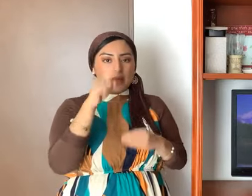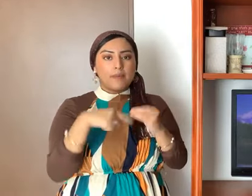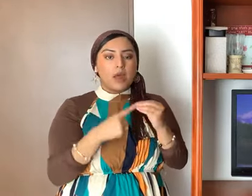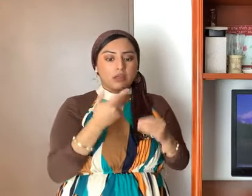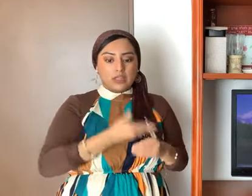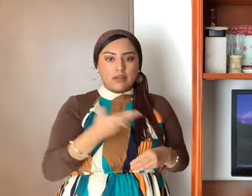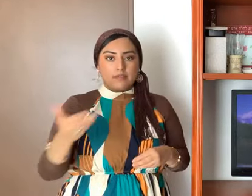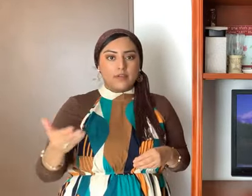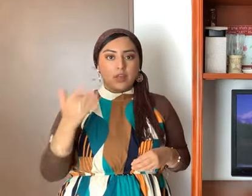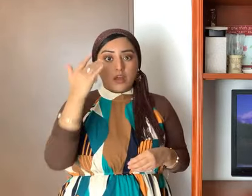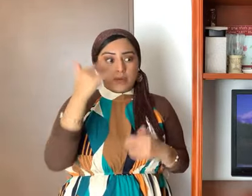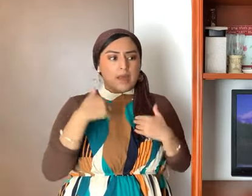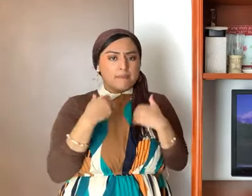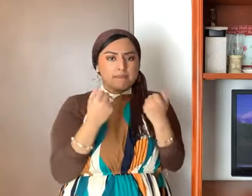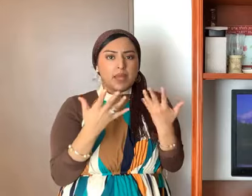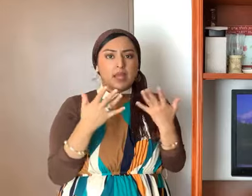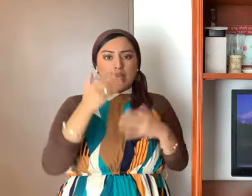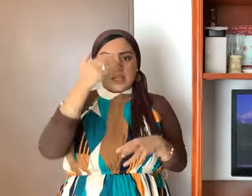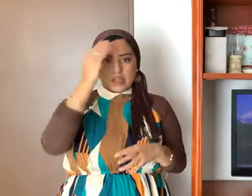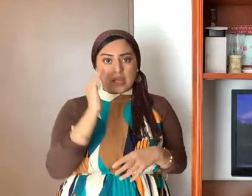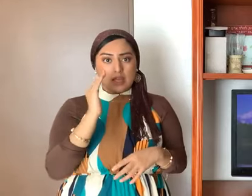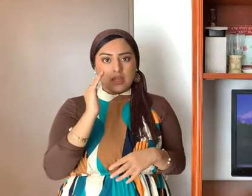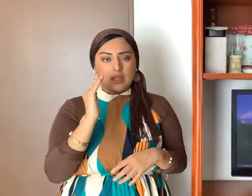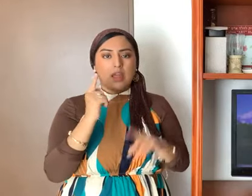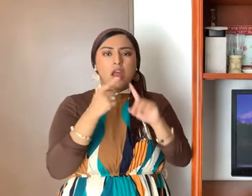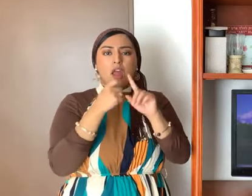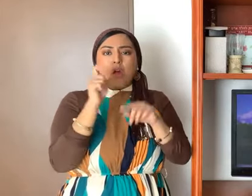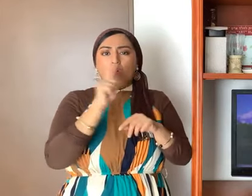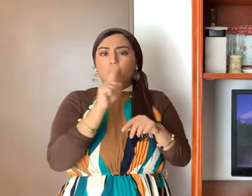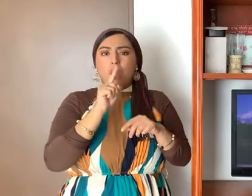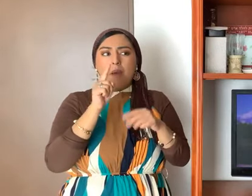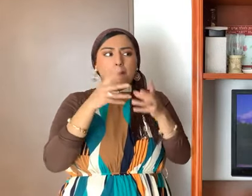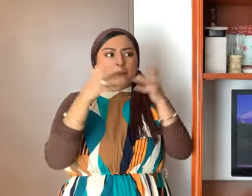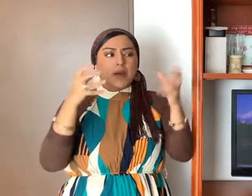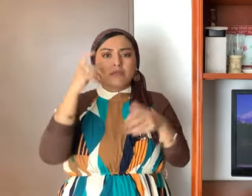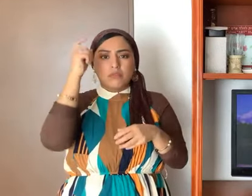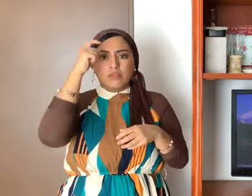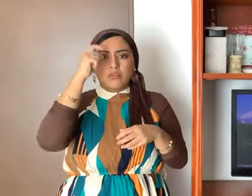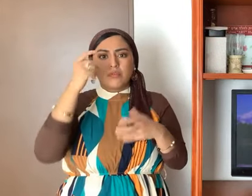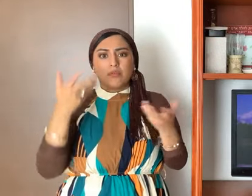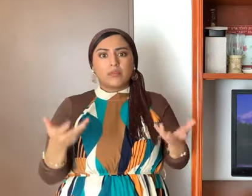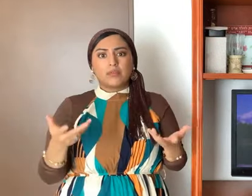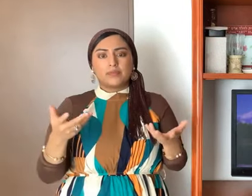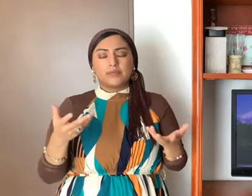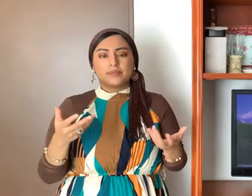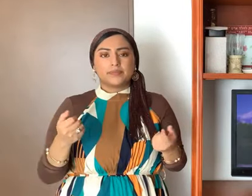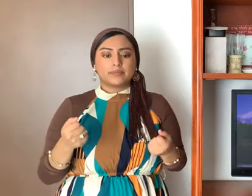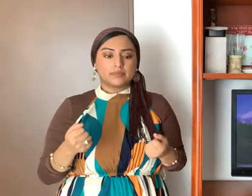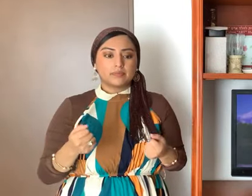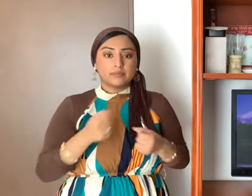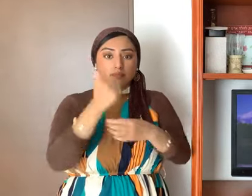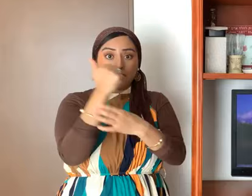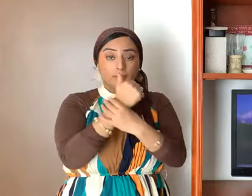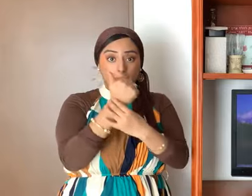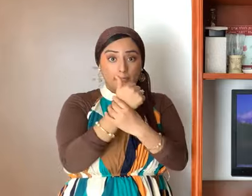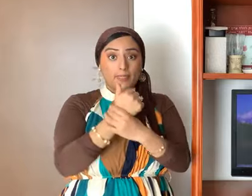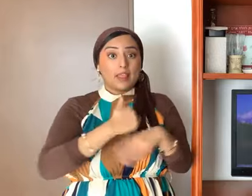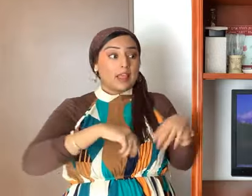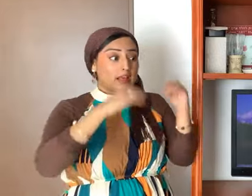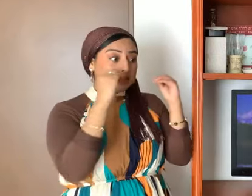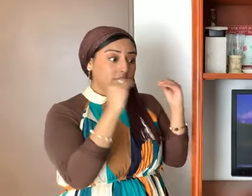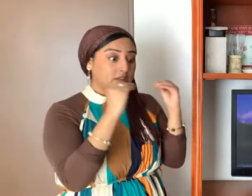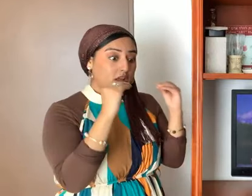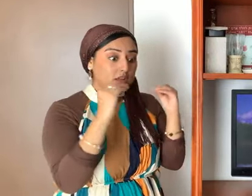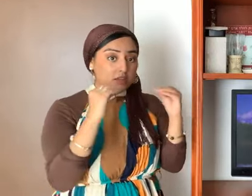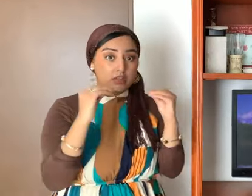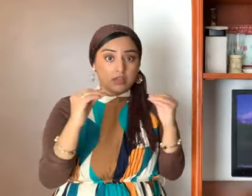porque por eso tienen multitud de dioses. ¿De dónde salió tanta sabiduría? Bueno, entre muchas otras cosas, Abraham les